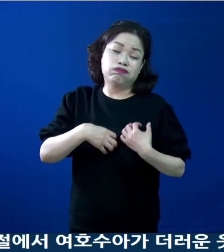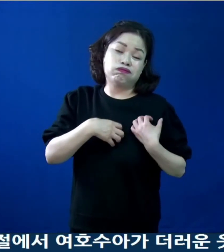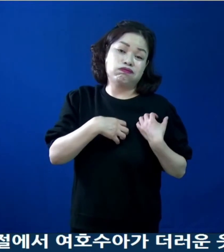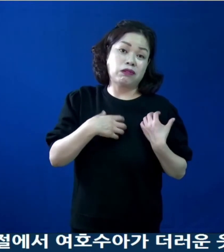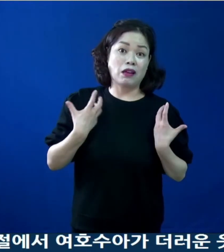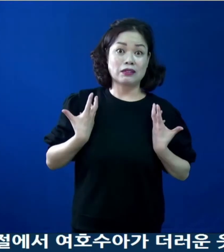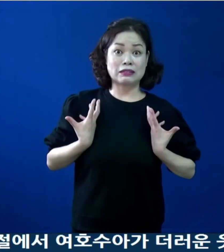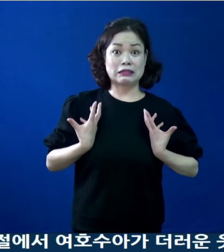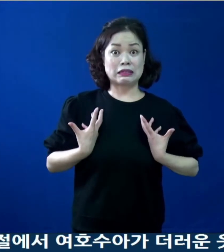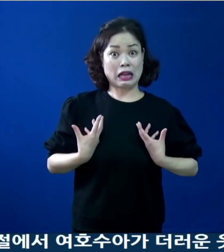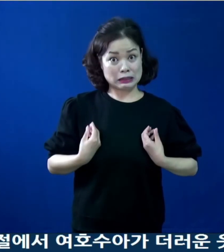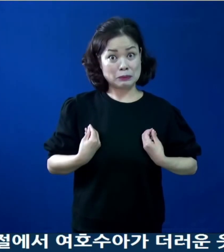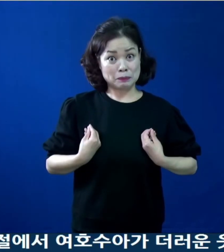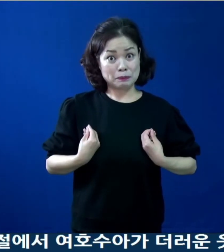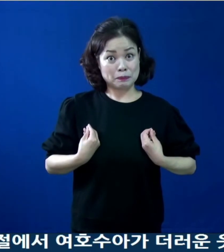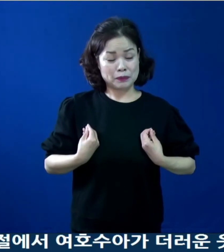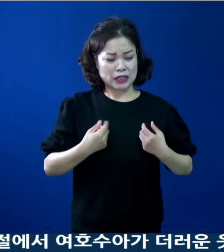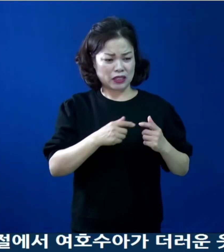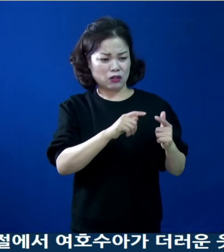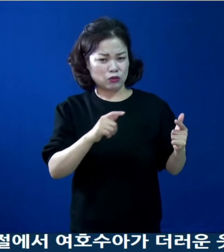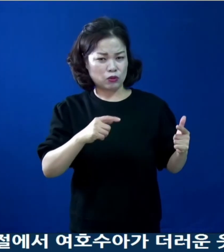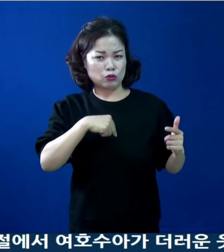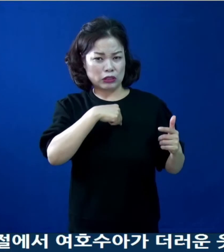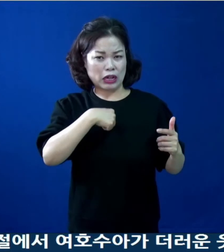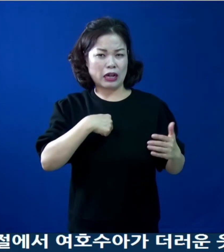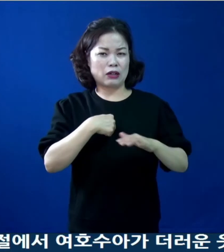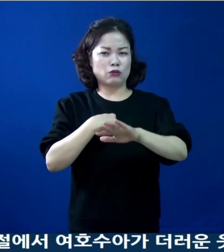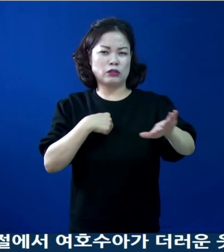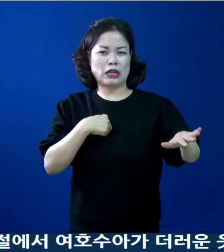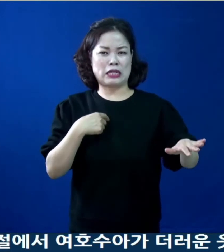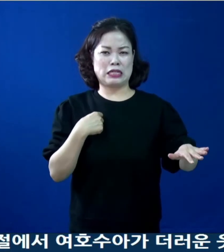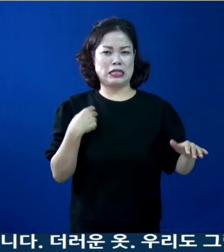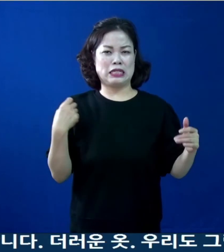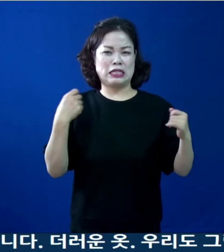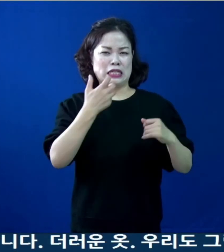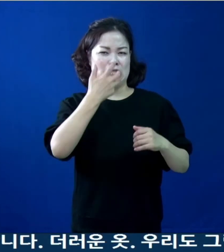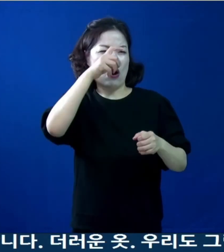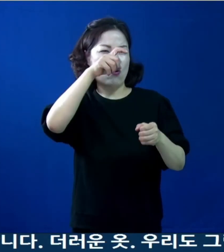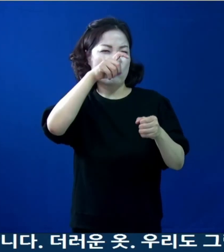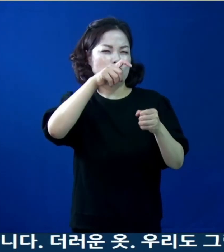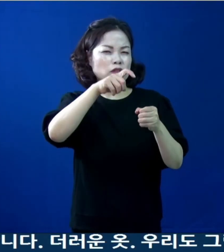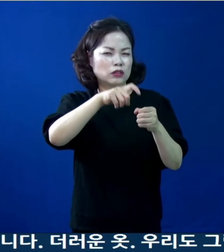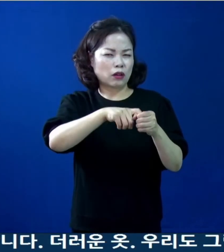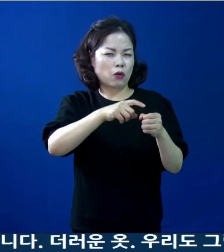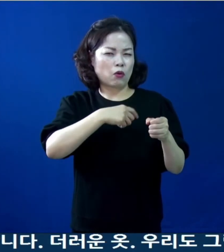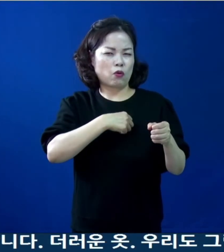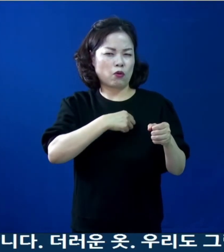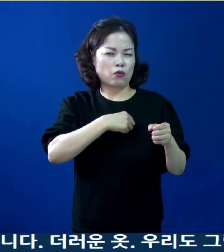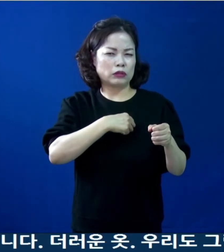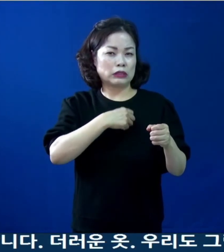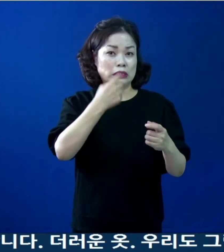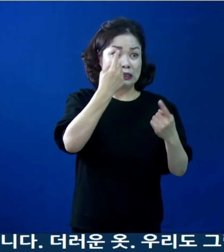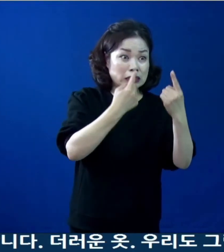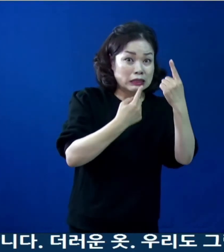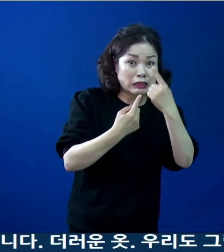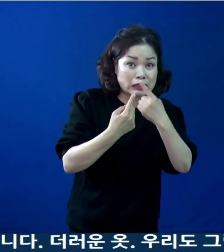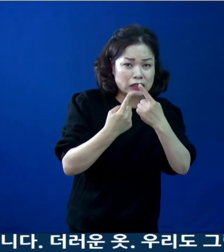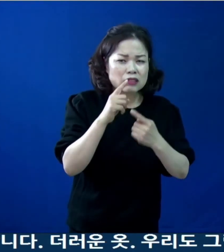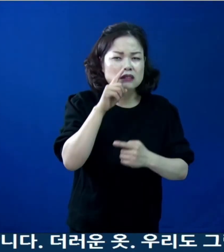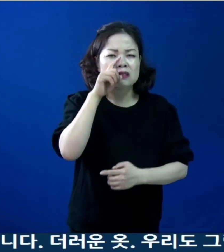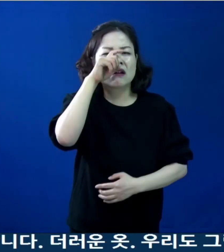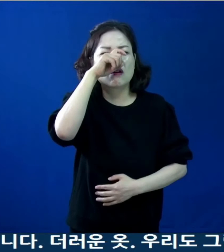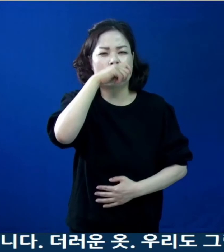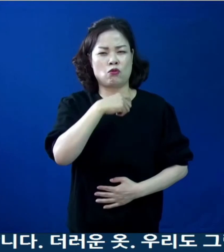낙심, 이런 것들로 우리가 입은 영적의 이 데미지, 손상들, 더러운